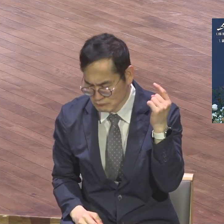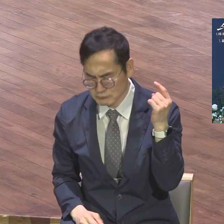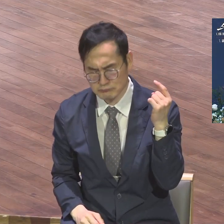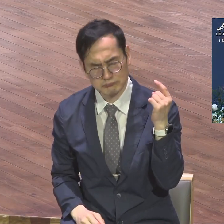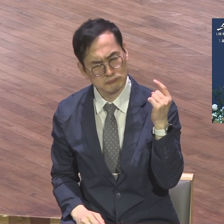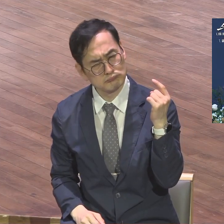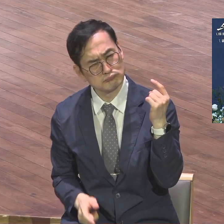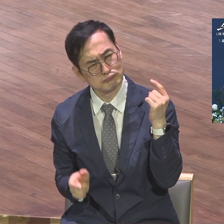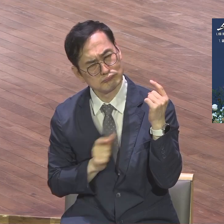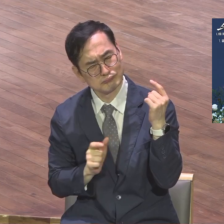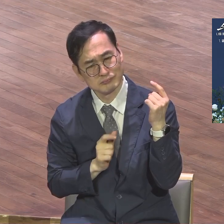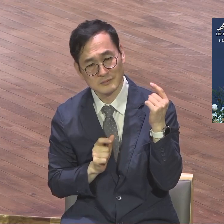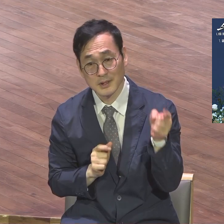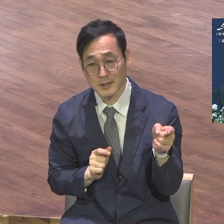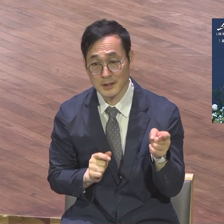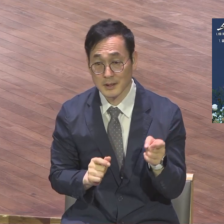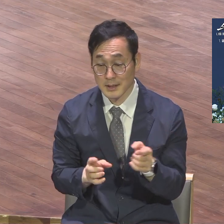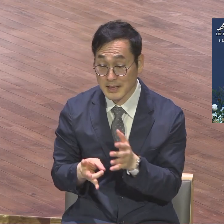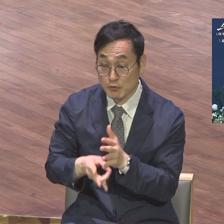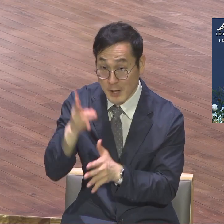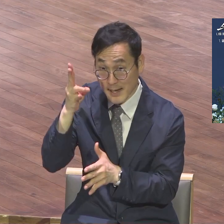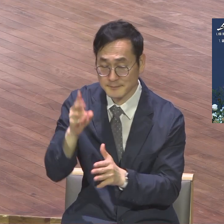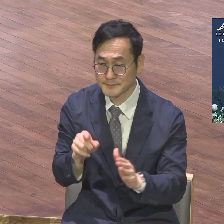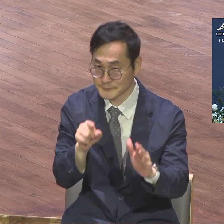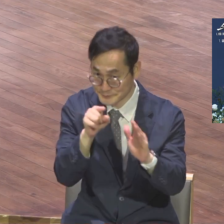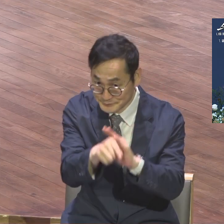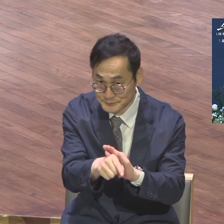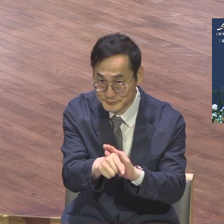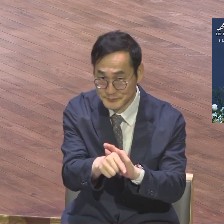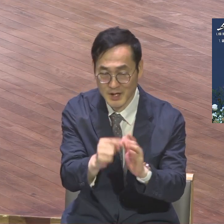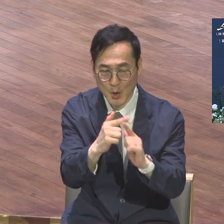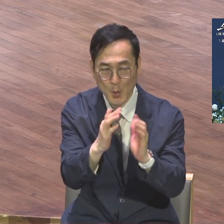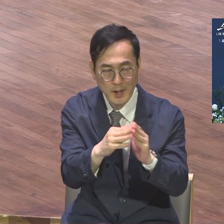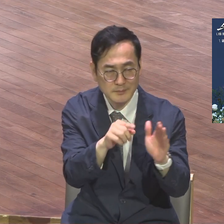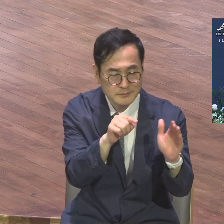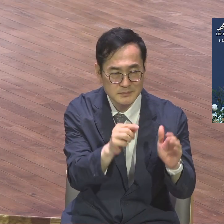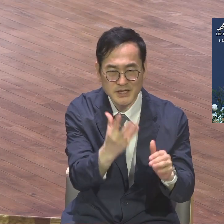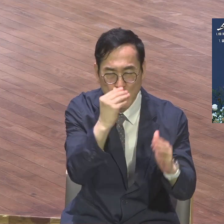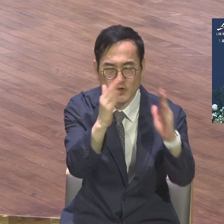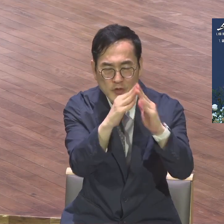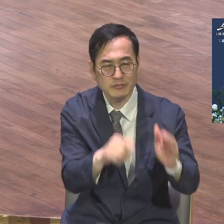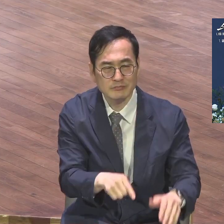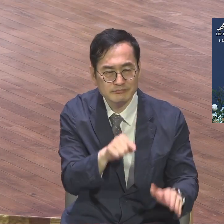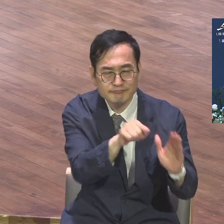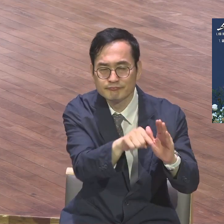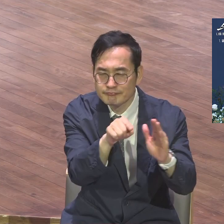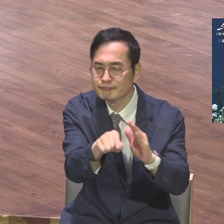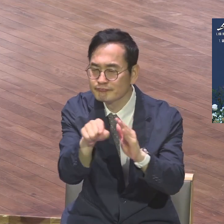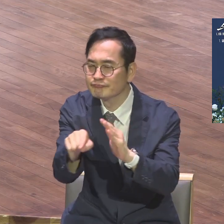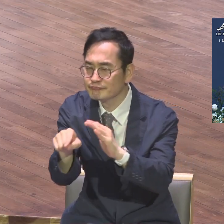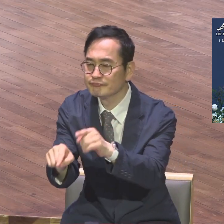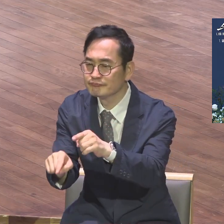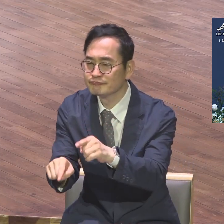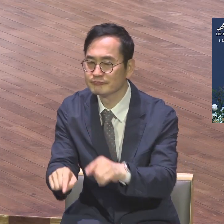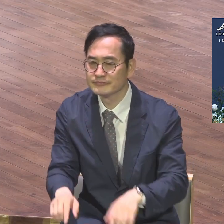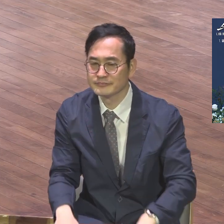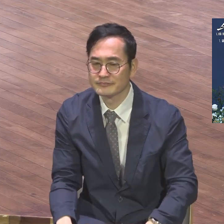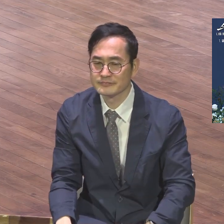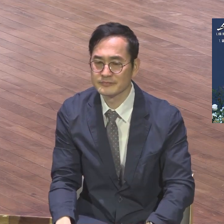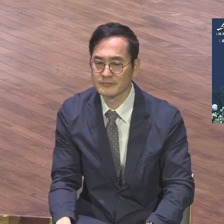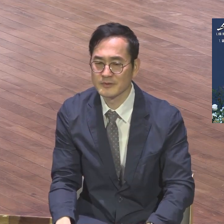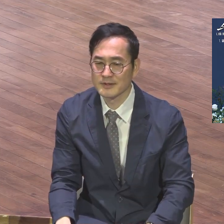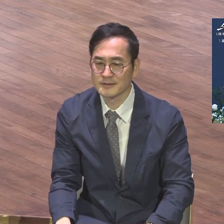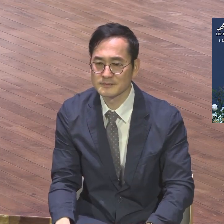예수님께서 예루살렘에 입성하신 후에 성전을 한번 둘러보시고 베다니에 가서 쉬었어요. 그리고 그 다음